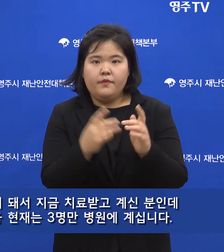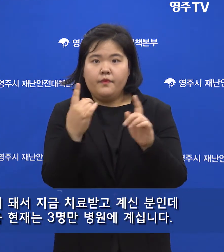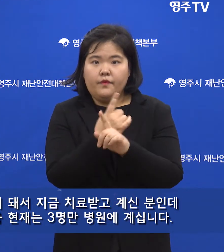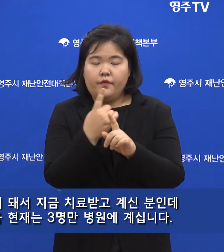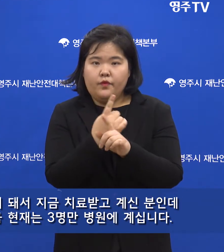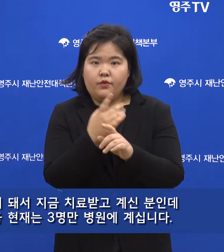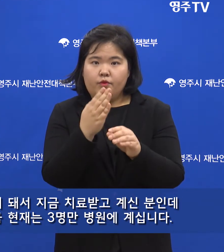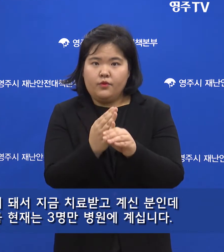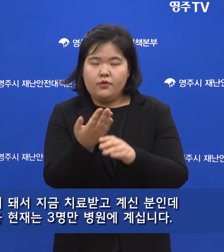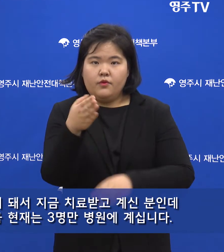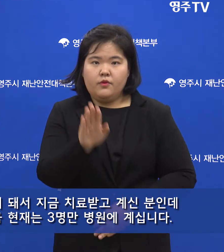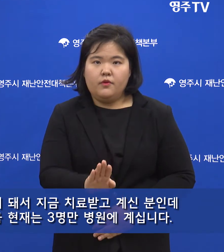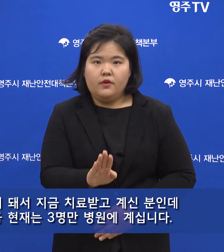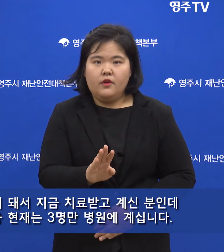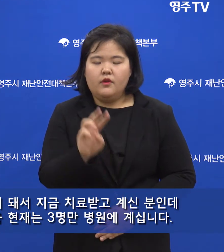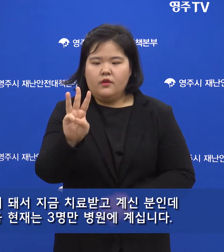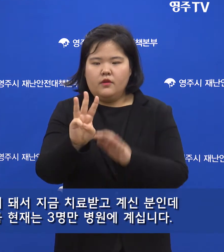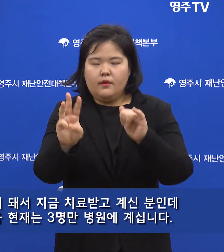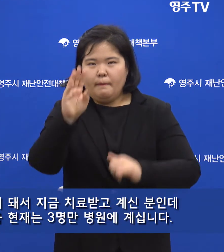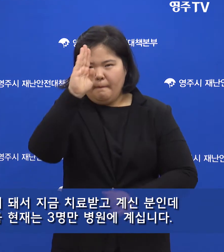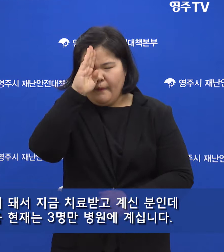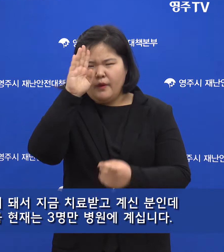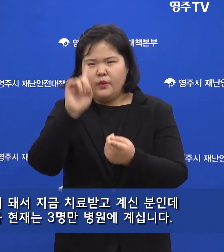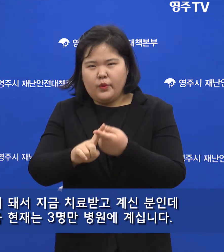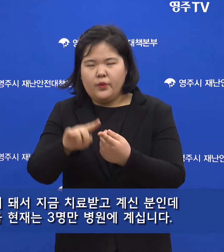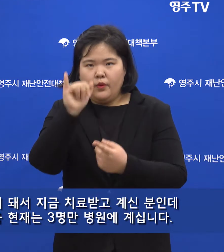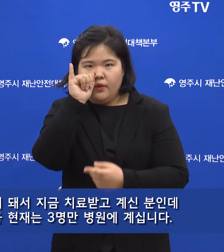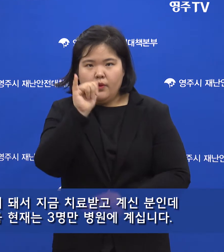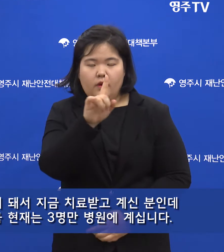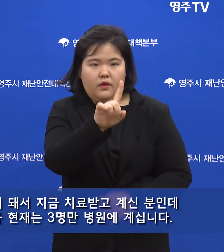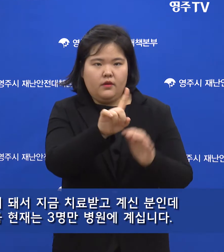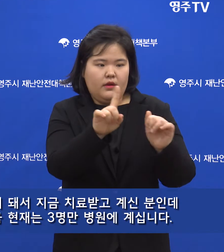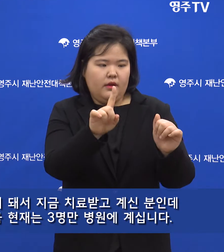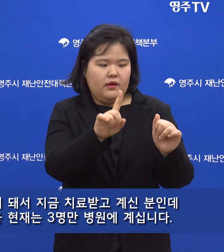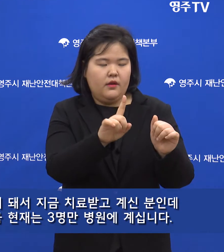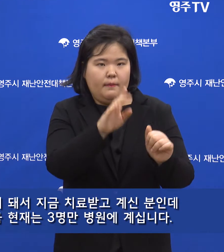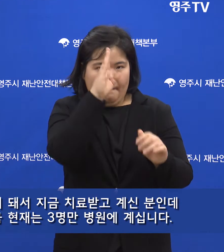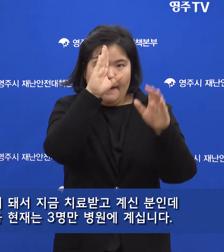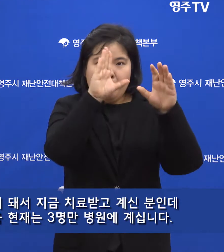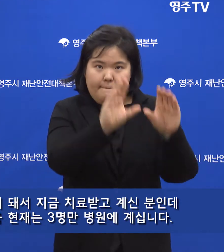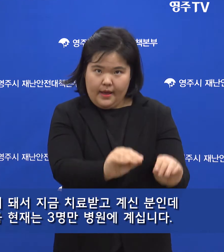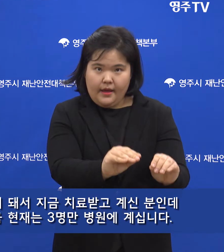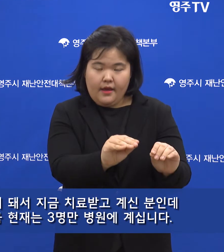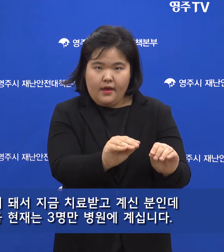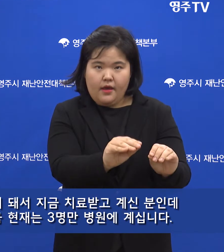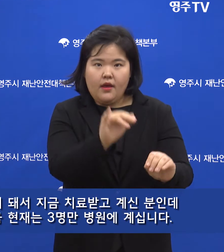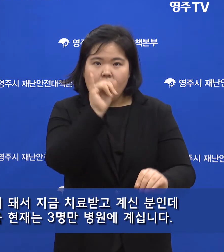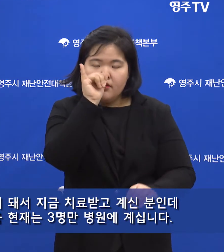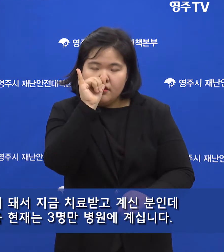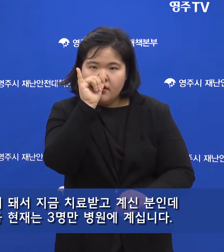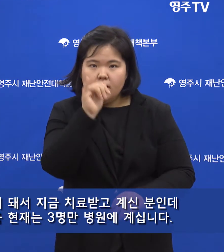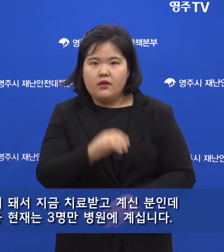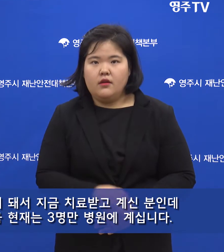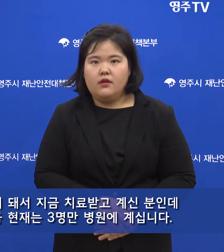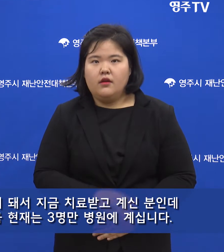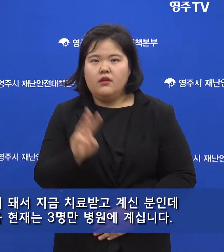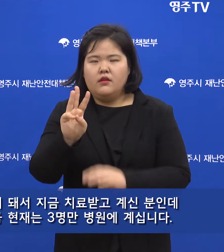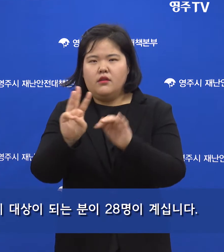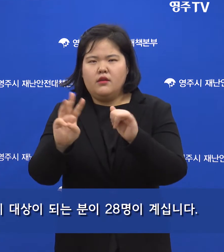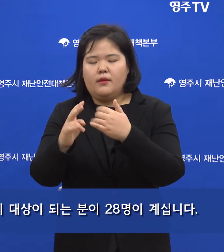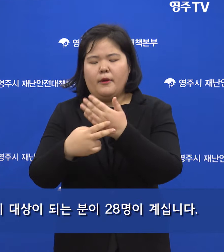분인데, 그 4분 중에서 한 분은 치료가 완료됐고요. 지금 현재는 세 분만 병원에